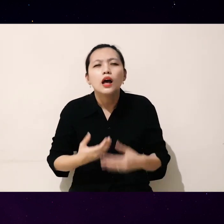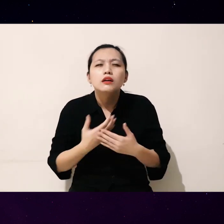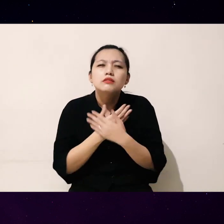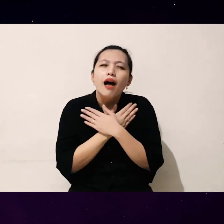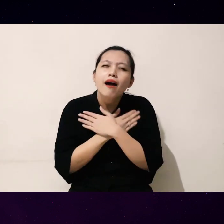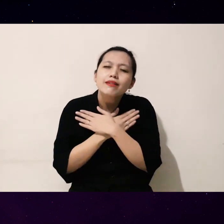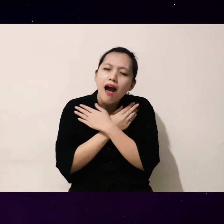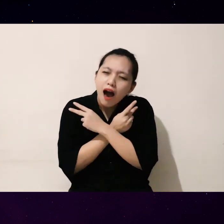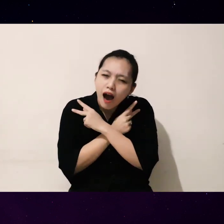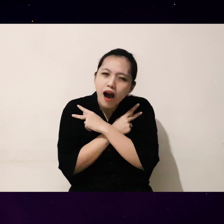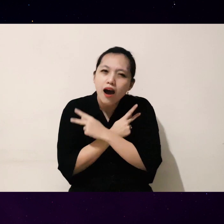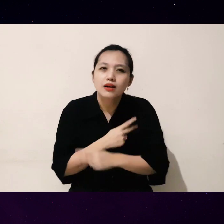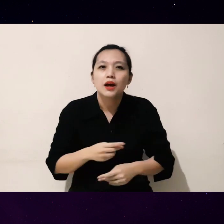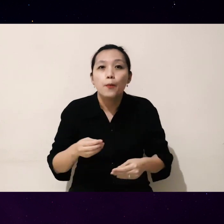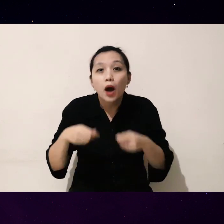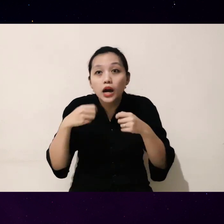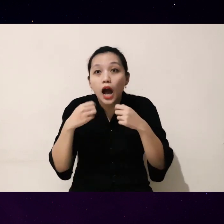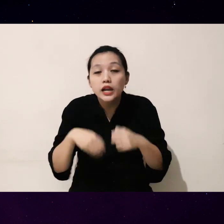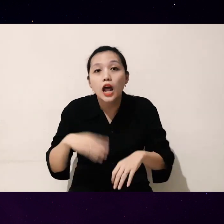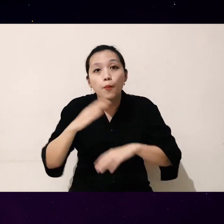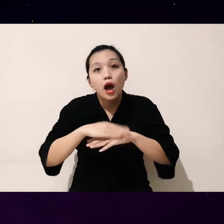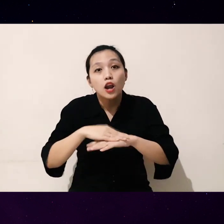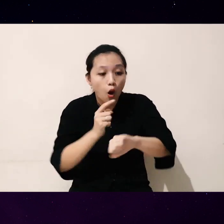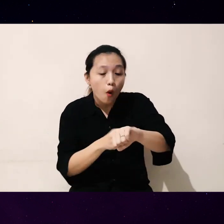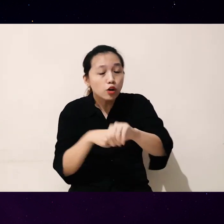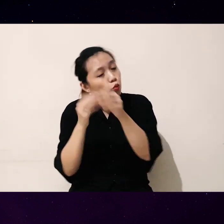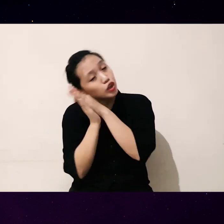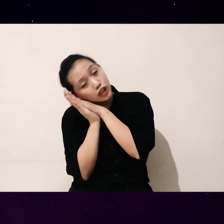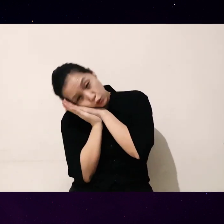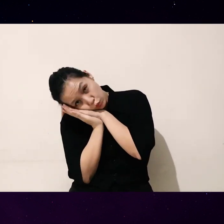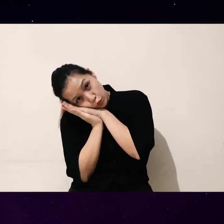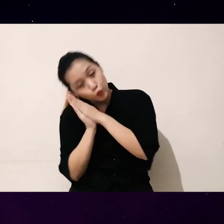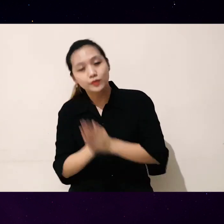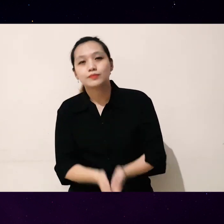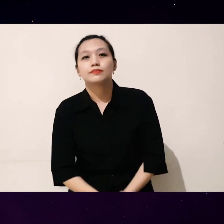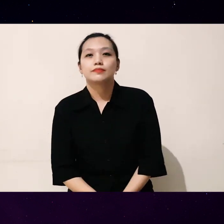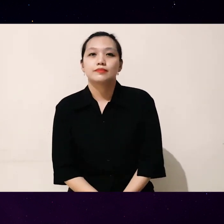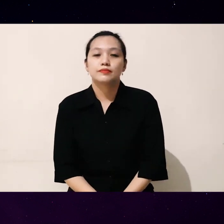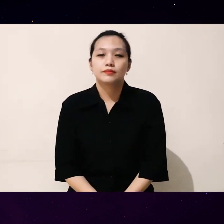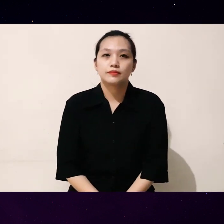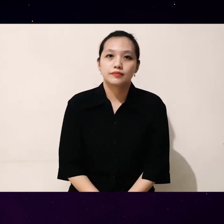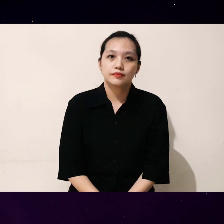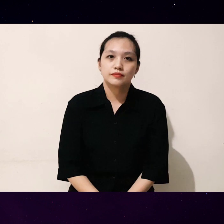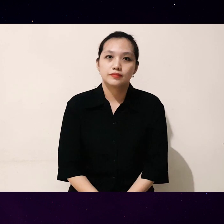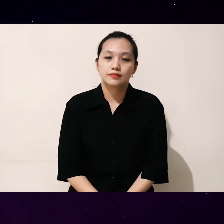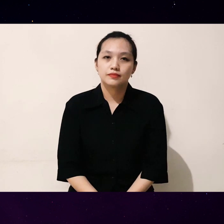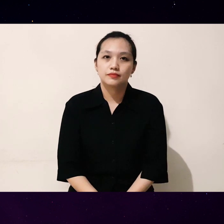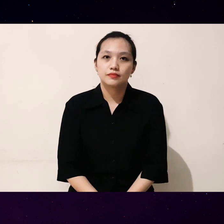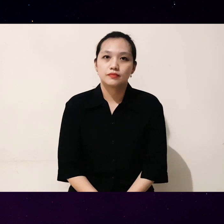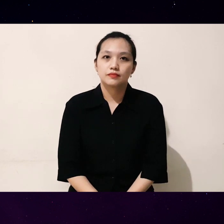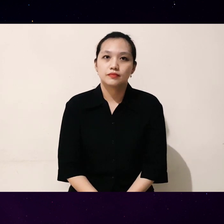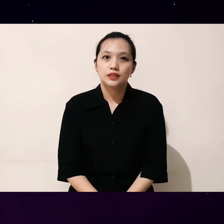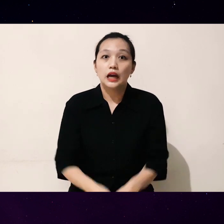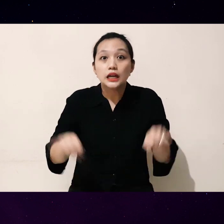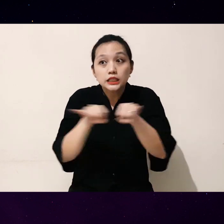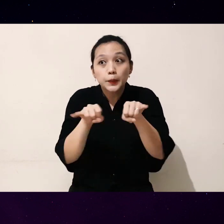Dan Daud mengucapkan ini dari pengalaman hidupnya. Dan sangat menarik jika Anda melihat catatan kesaksian dalam